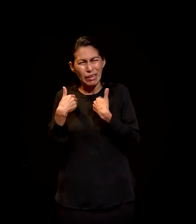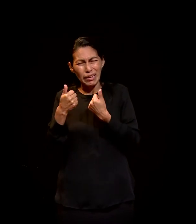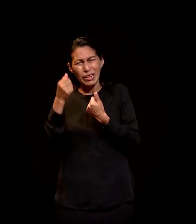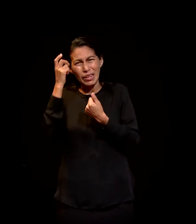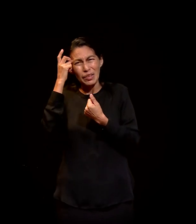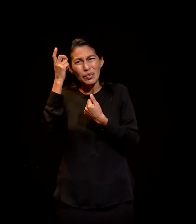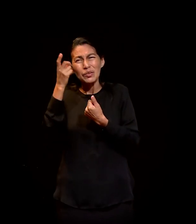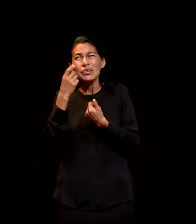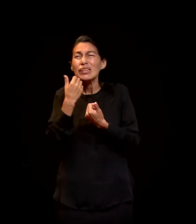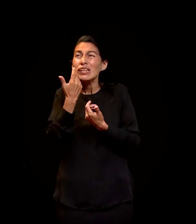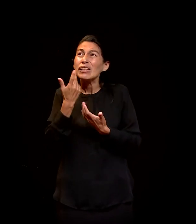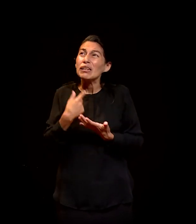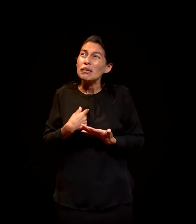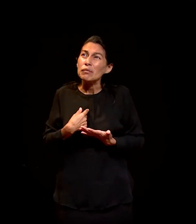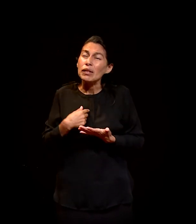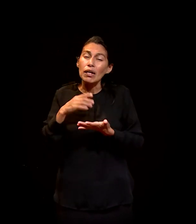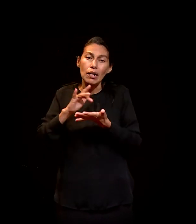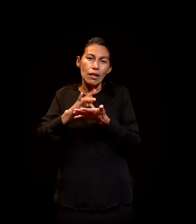mí